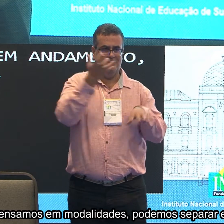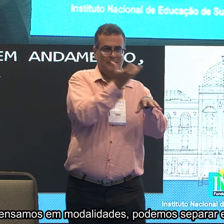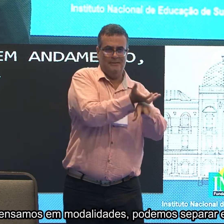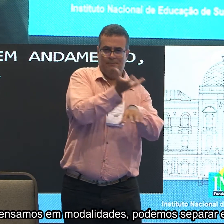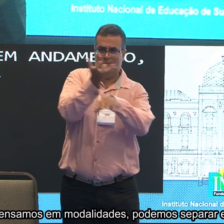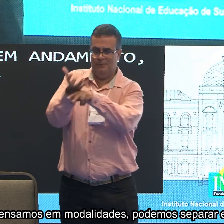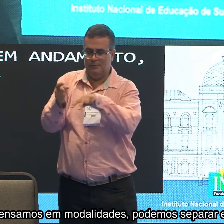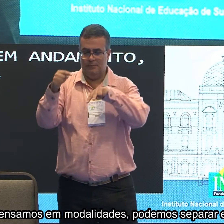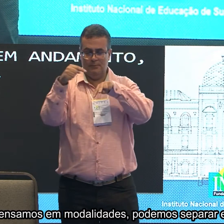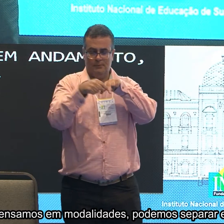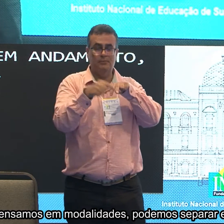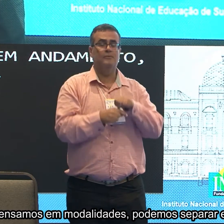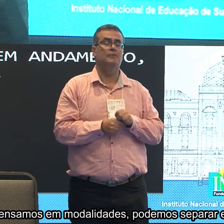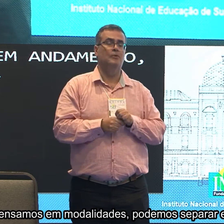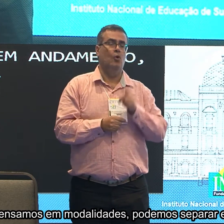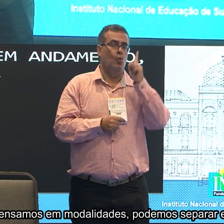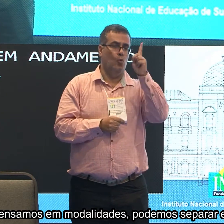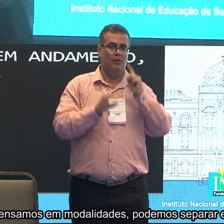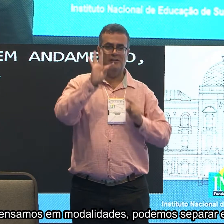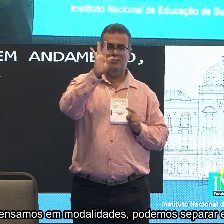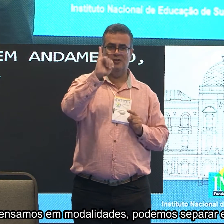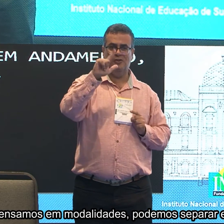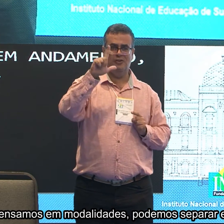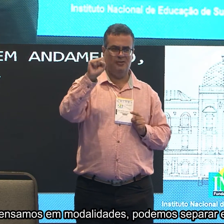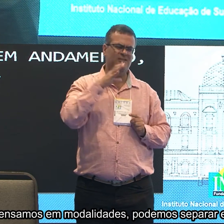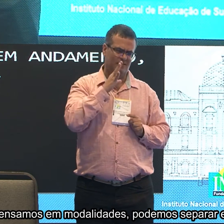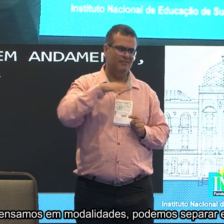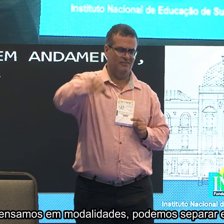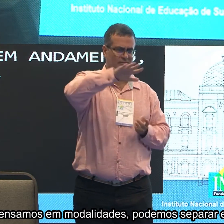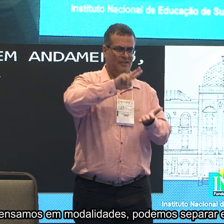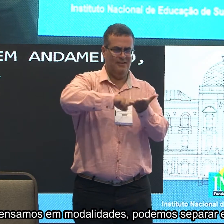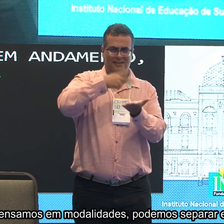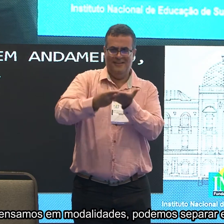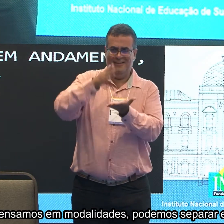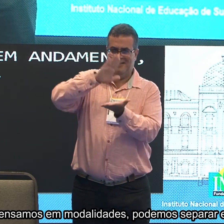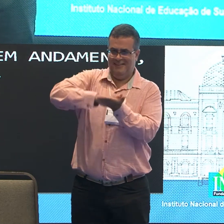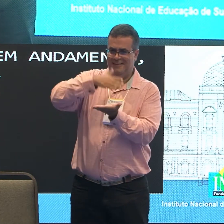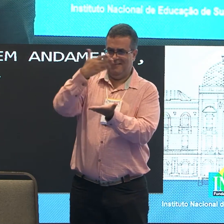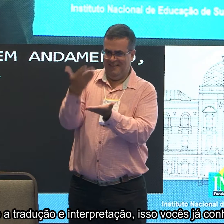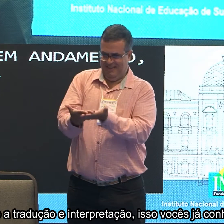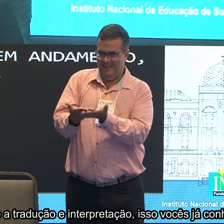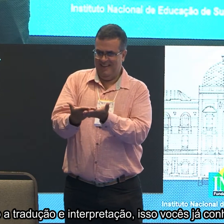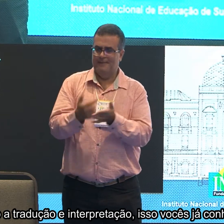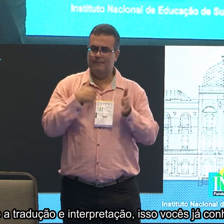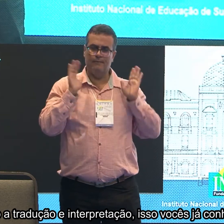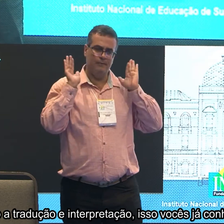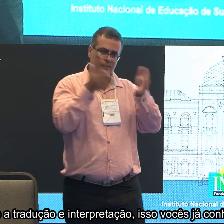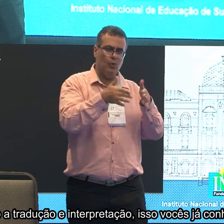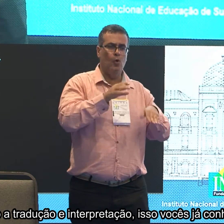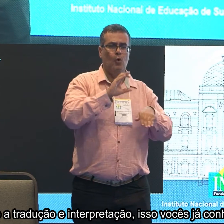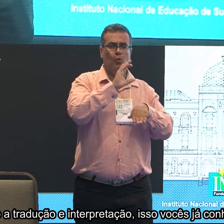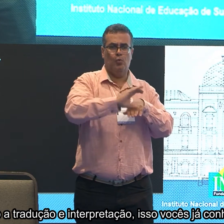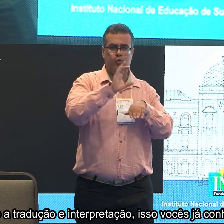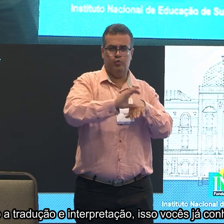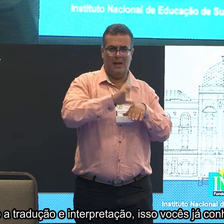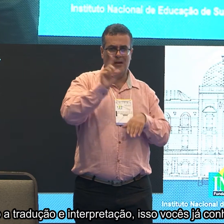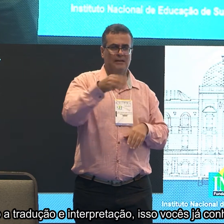Quando nós pensamos em modalidades, podemos separar em 2 grupos, como a tradução e a interpretação. Isso vocês